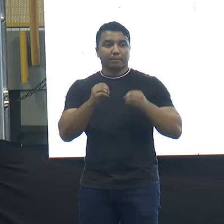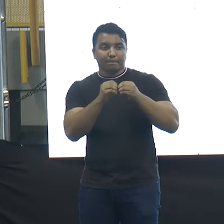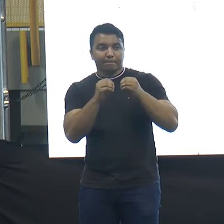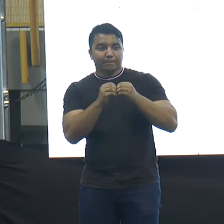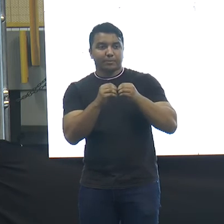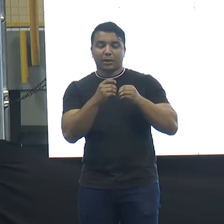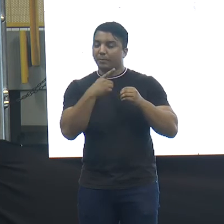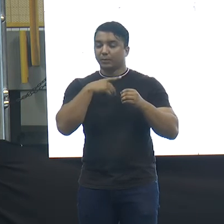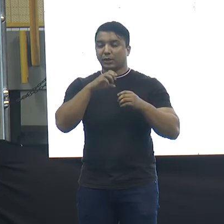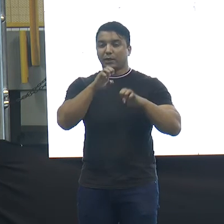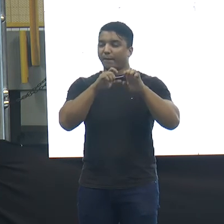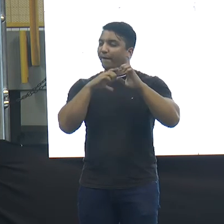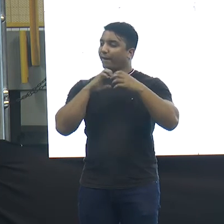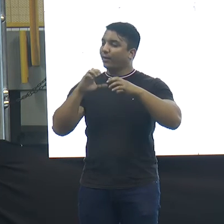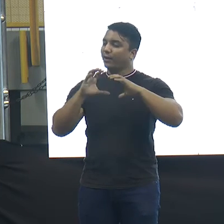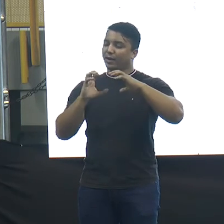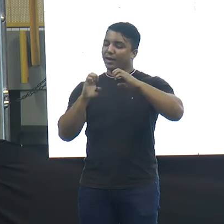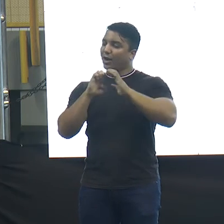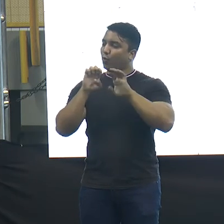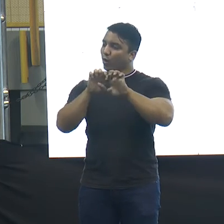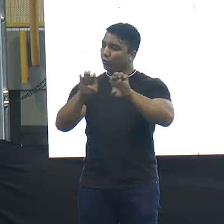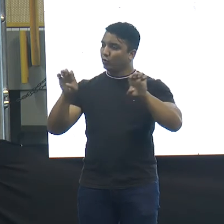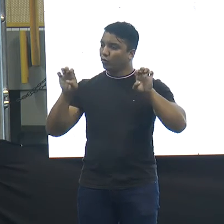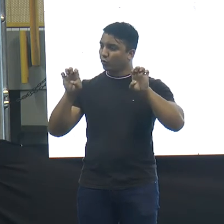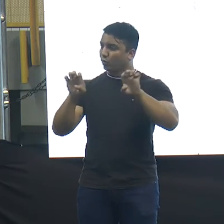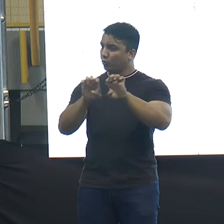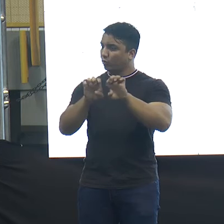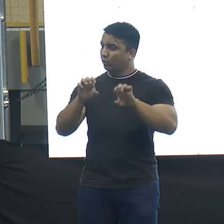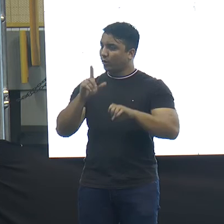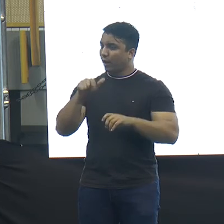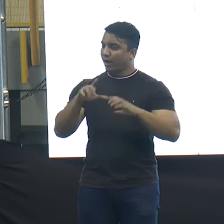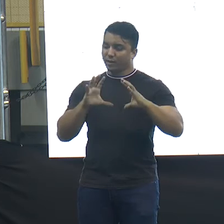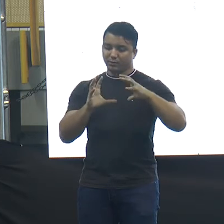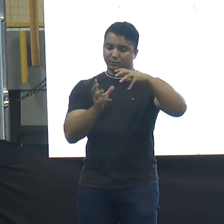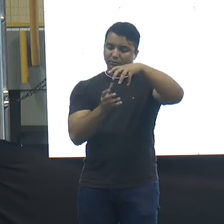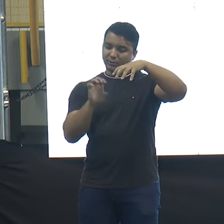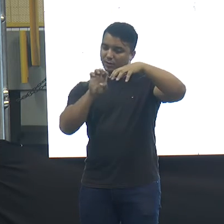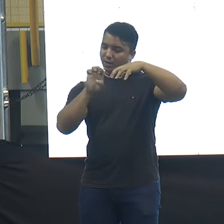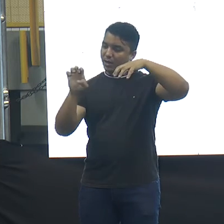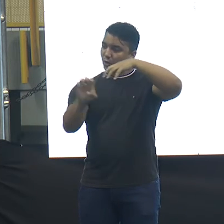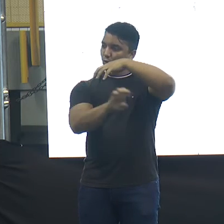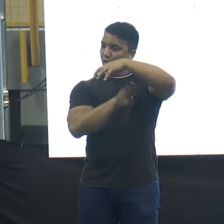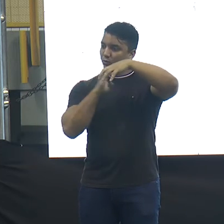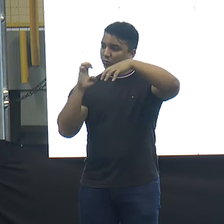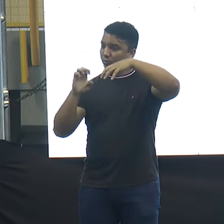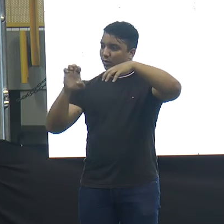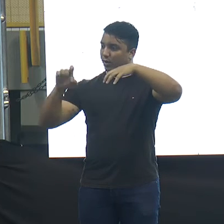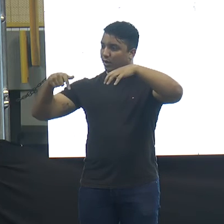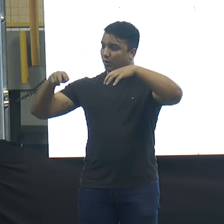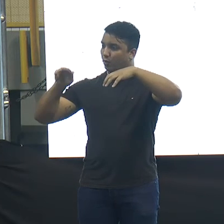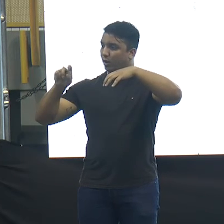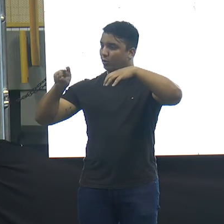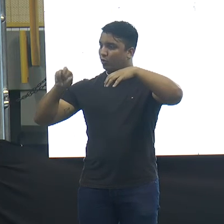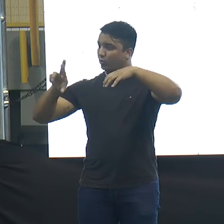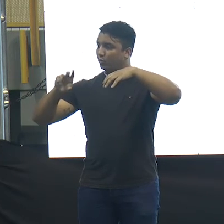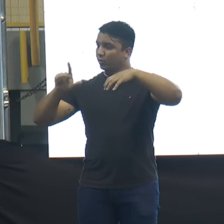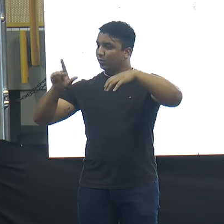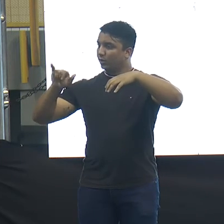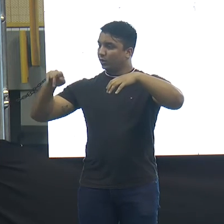mais afastado do Equador. Porque aqui no Equador, praticamente o dia e a noite tem a mesma duração.